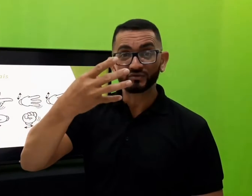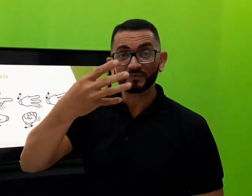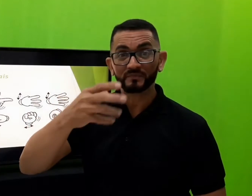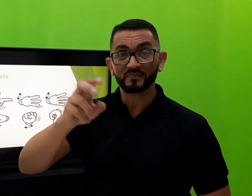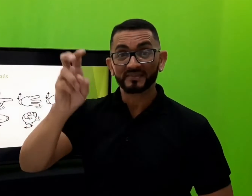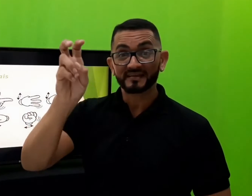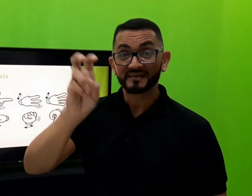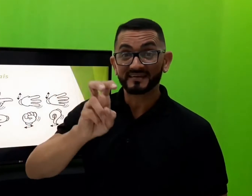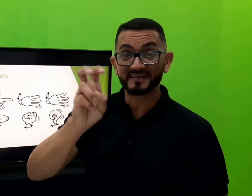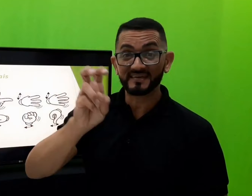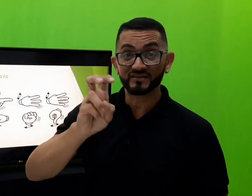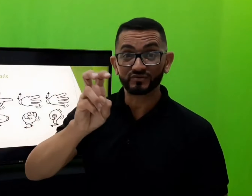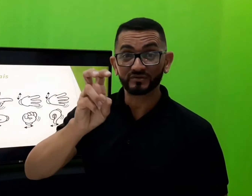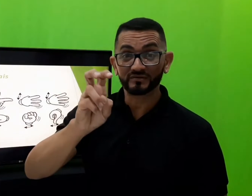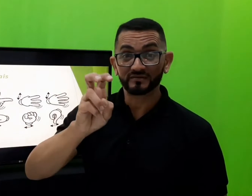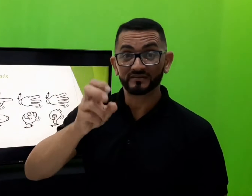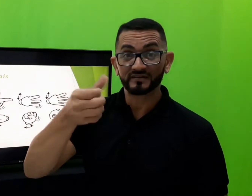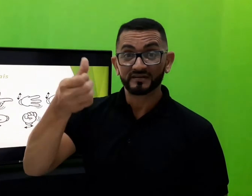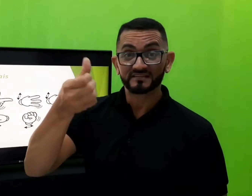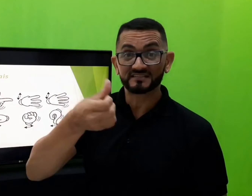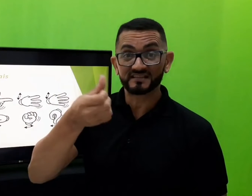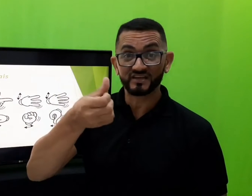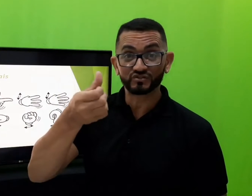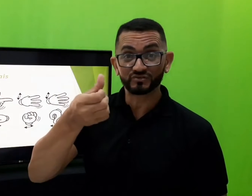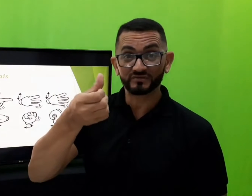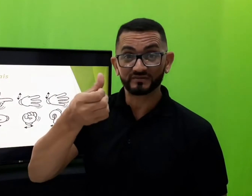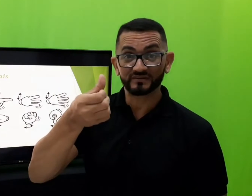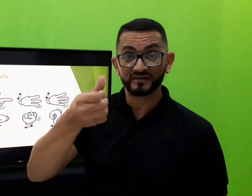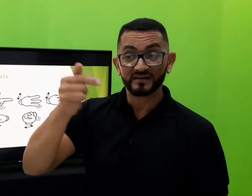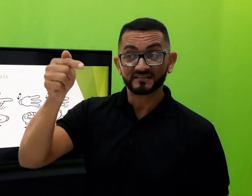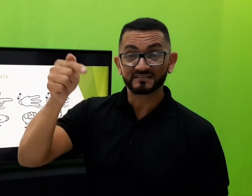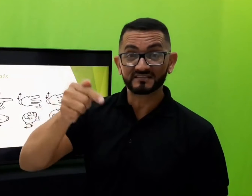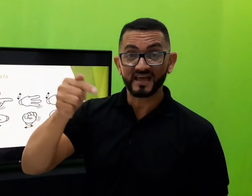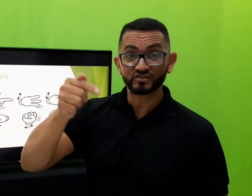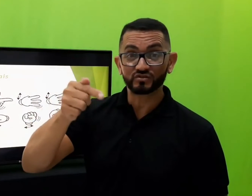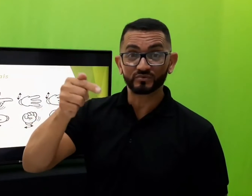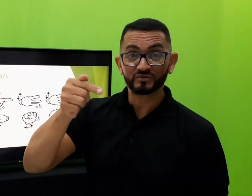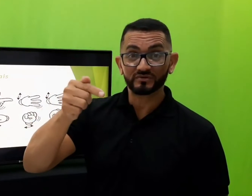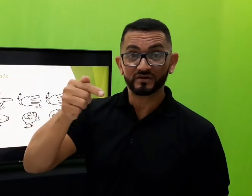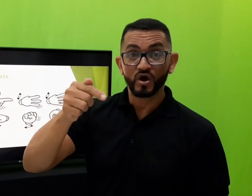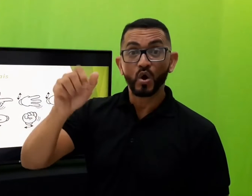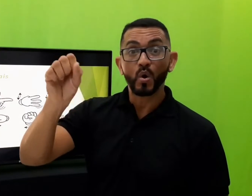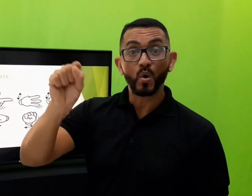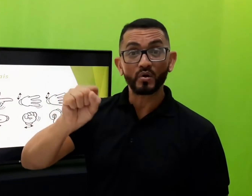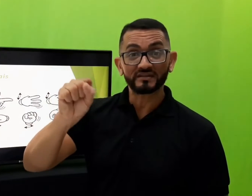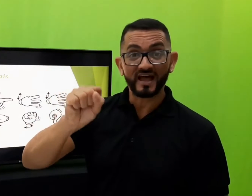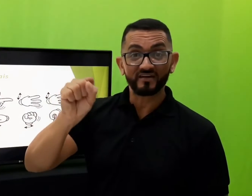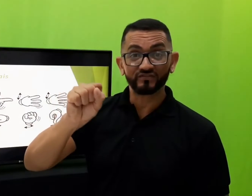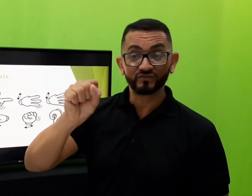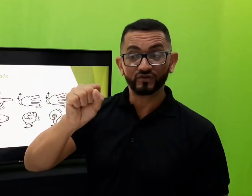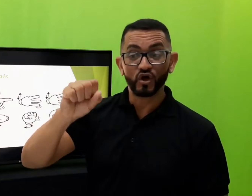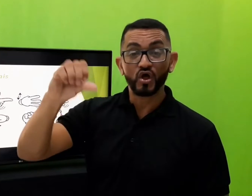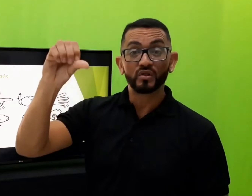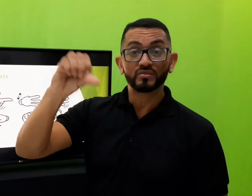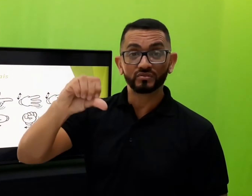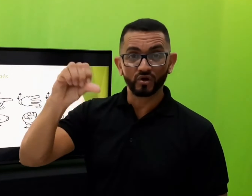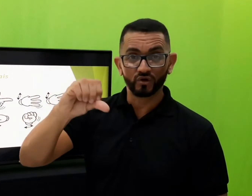quarto, quinto, sexto, sétimo, oitavo,